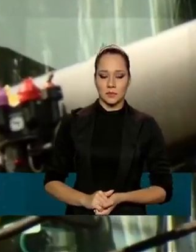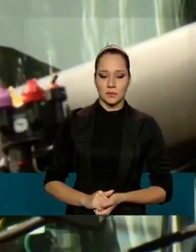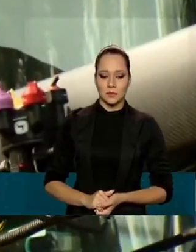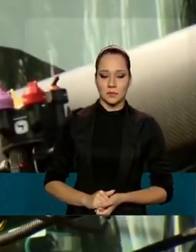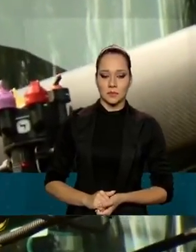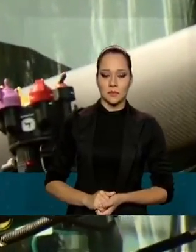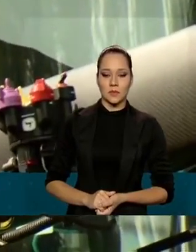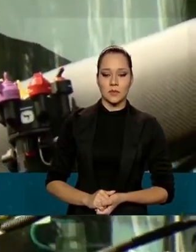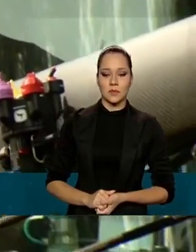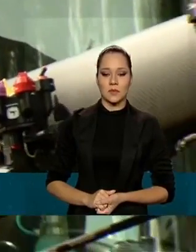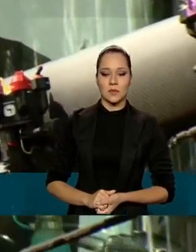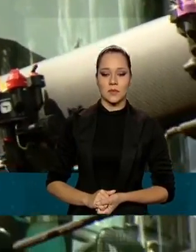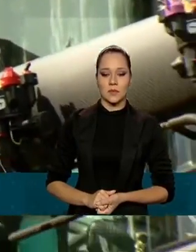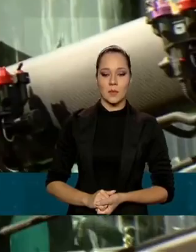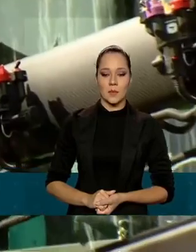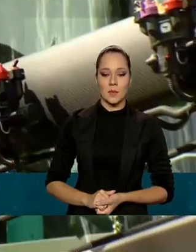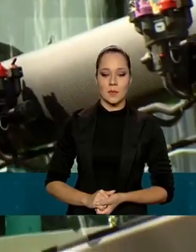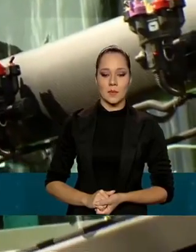Lembrando que